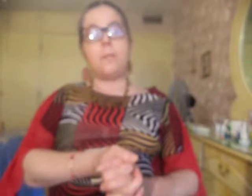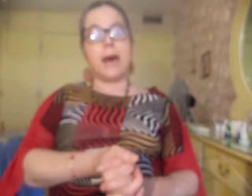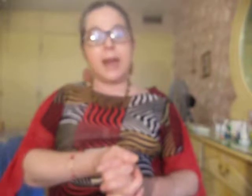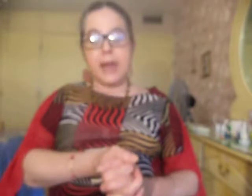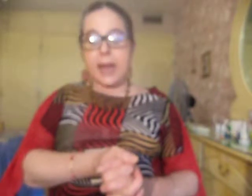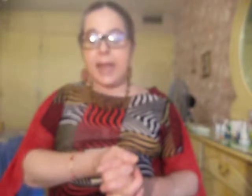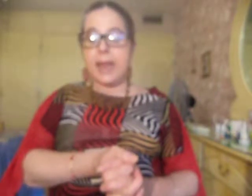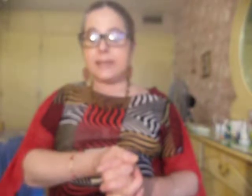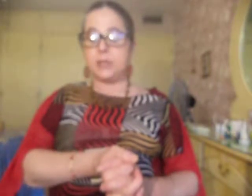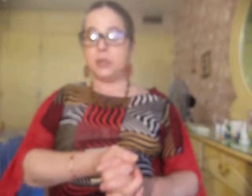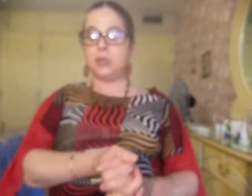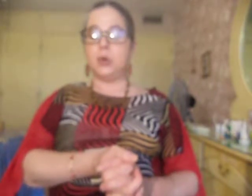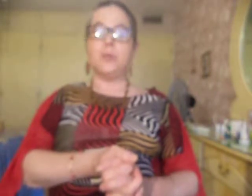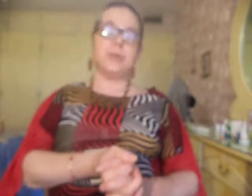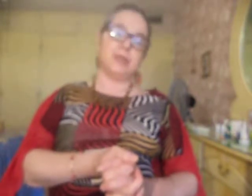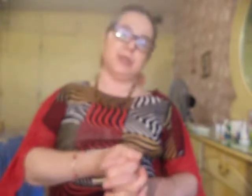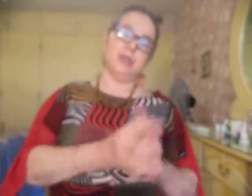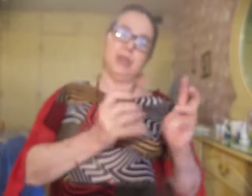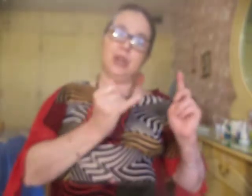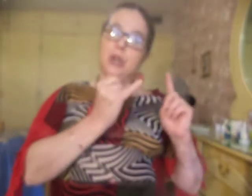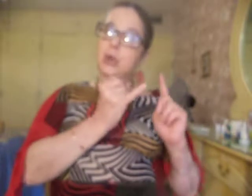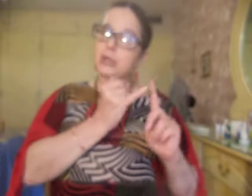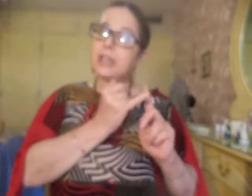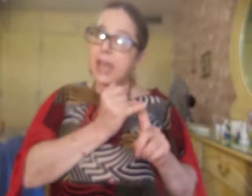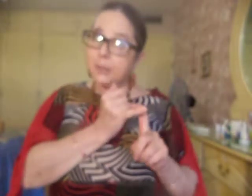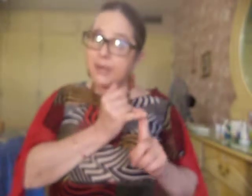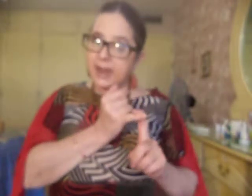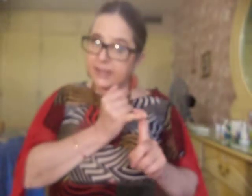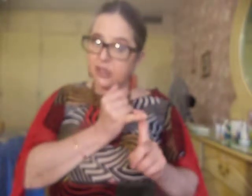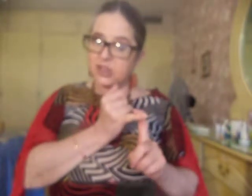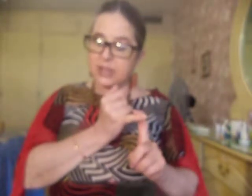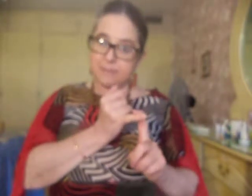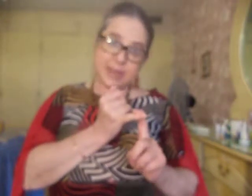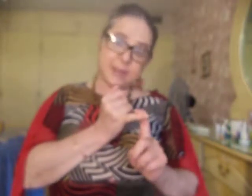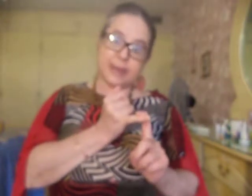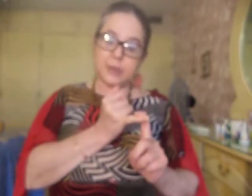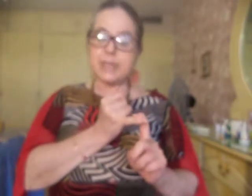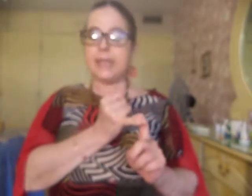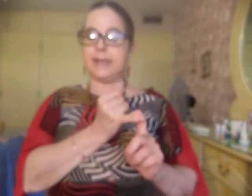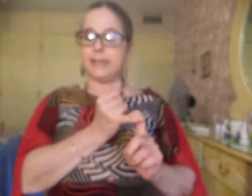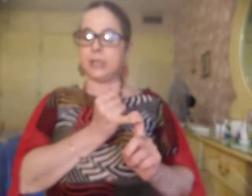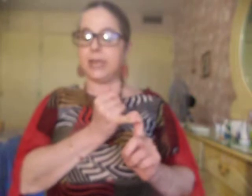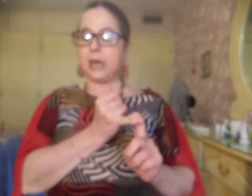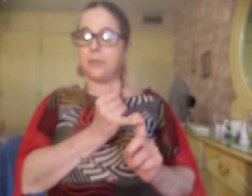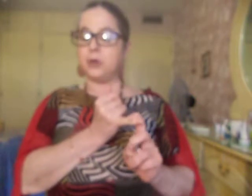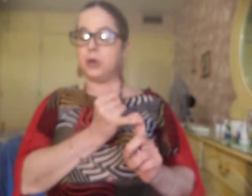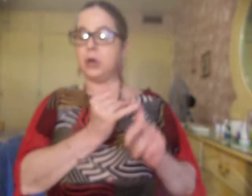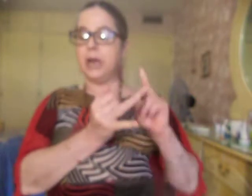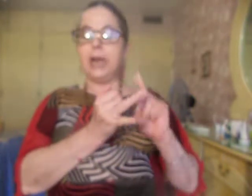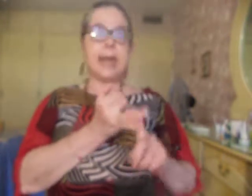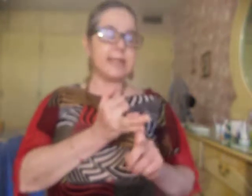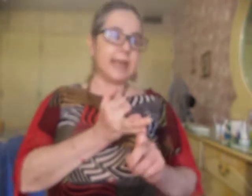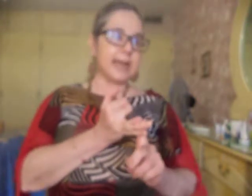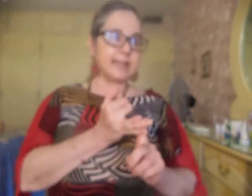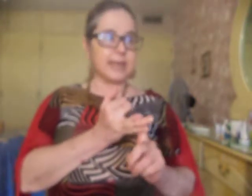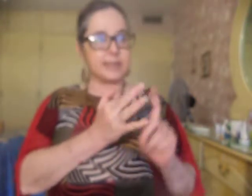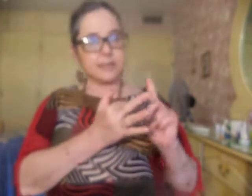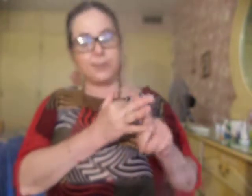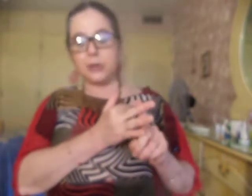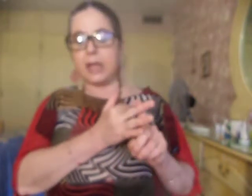agrupar en estos grupos: los carbohidratos, también llamados hidratos de carbono, las grasas,